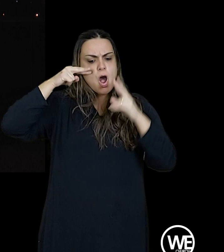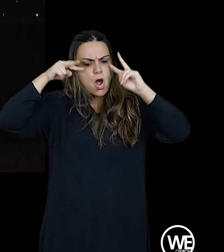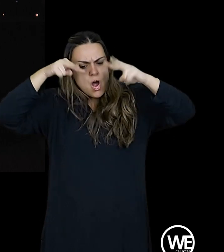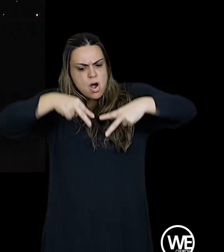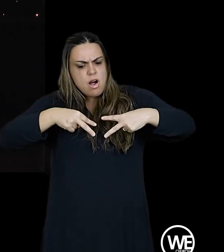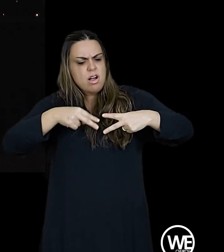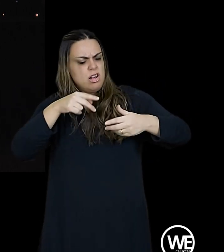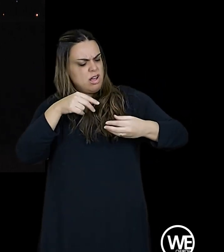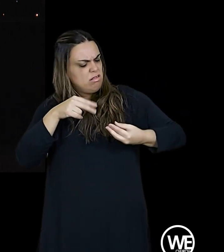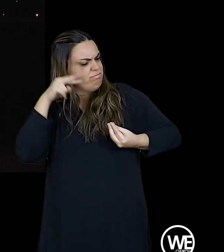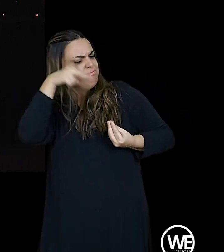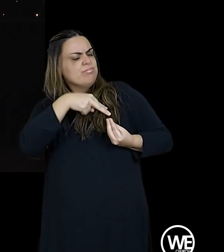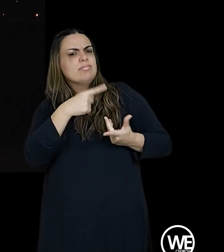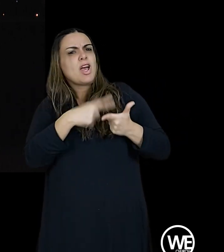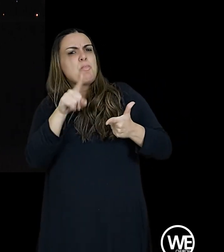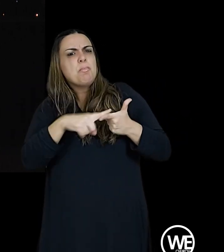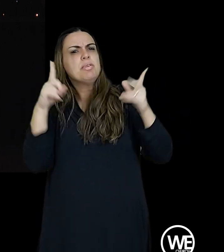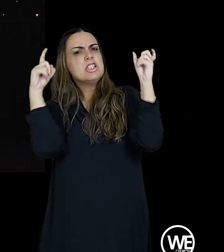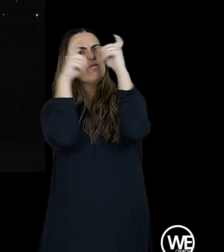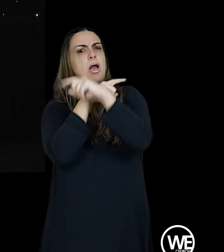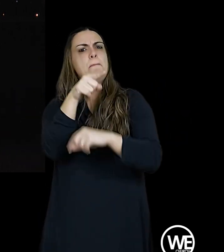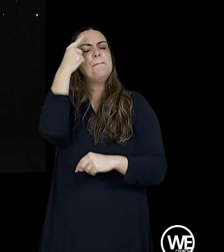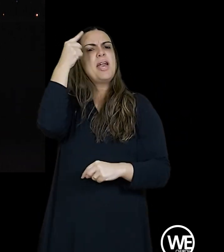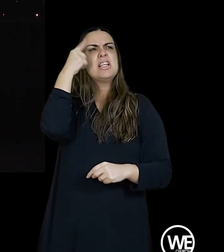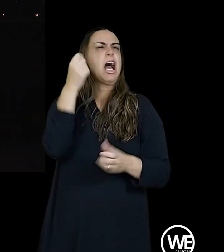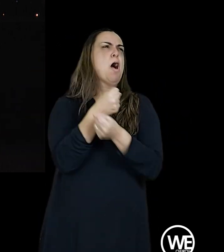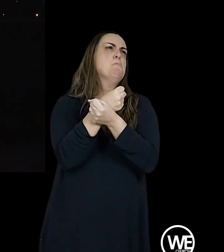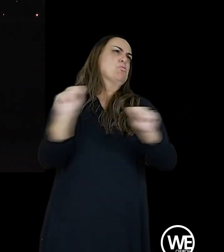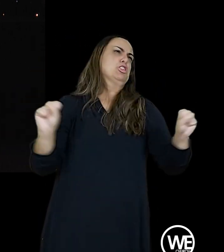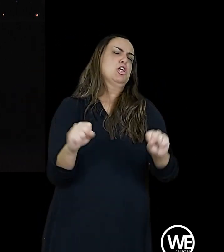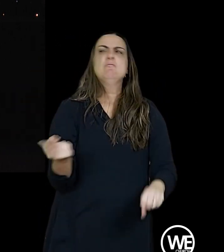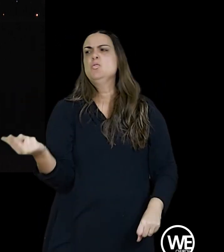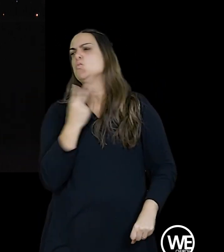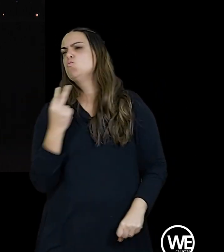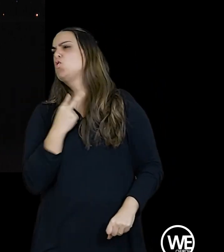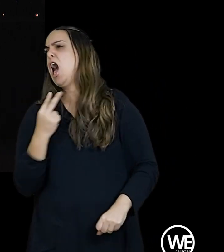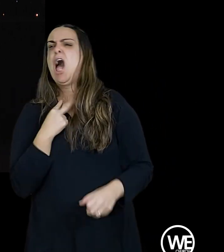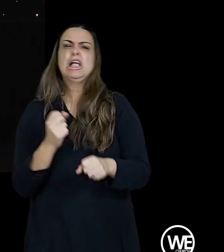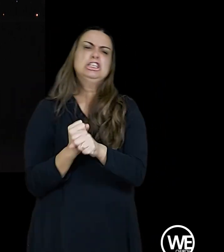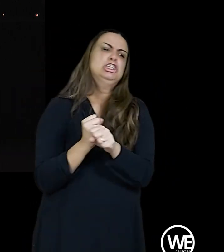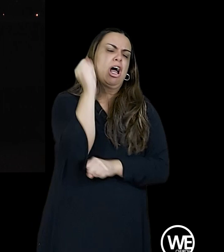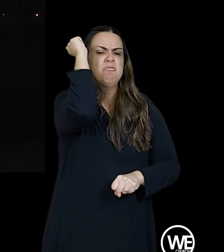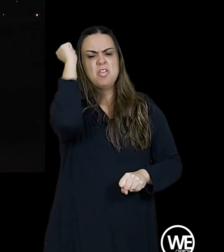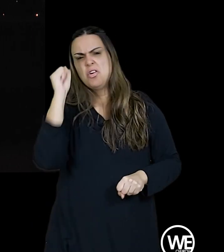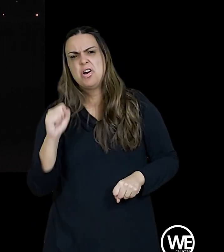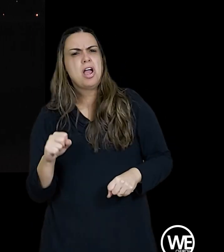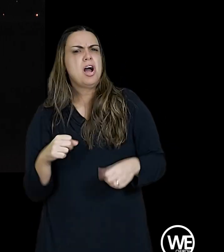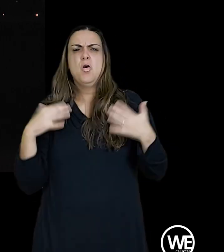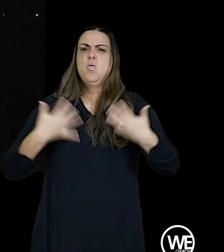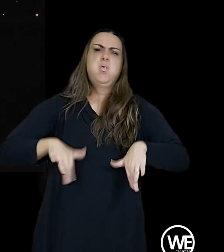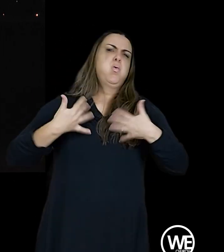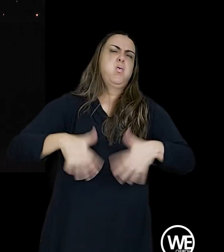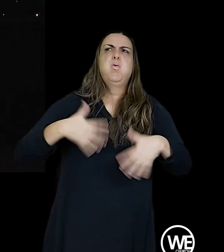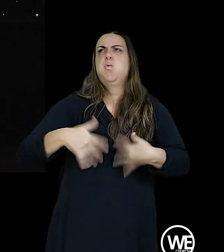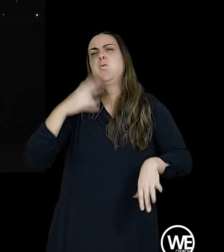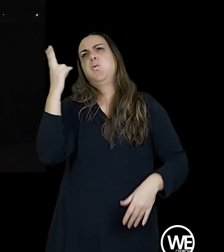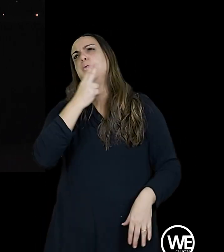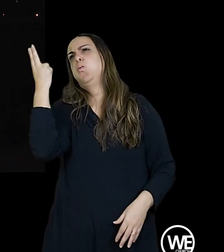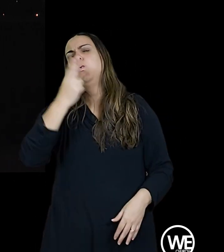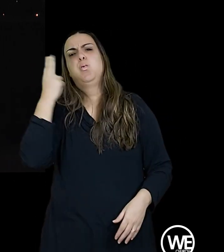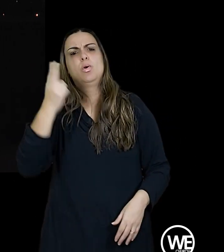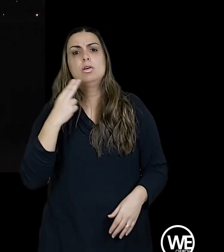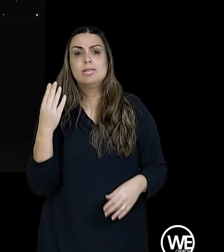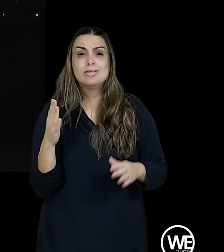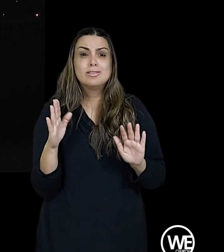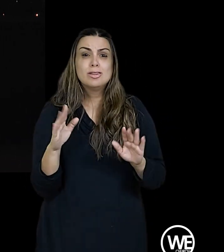e acreditamos que elas são enormes, imensas, grandes demais?